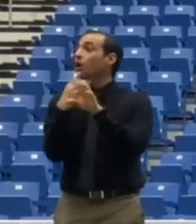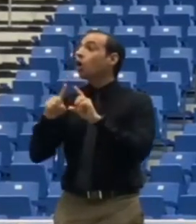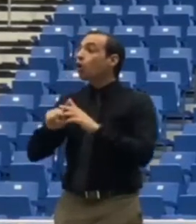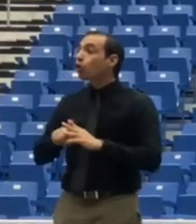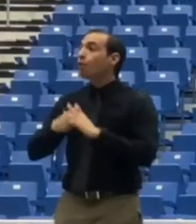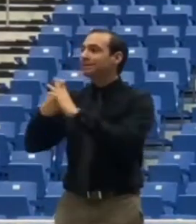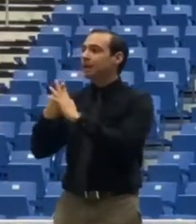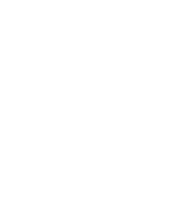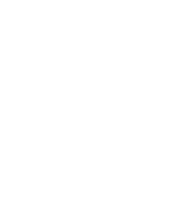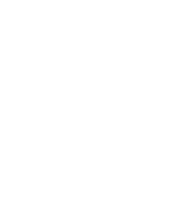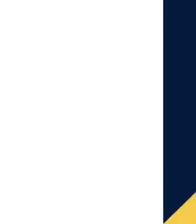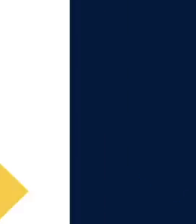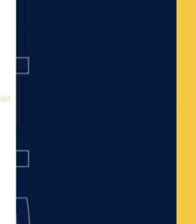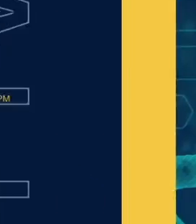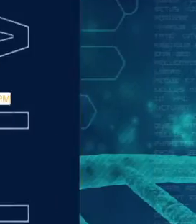agosto, a mediados del mes de agosto.